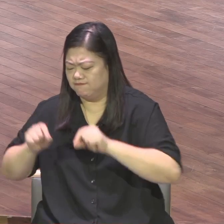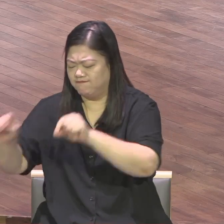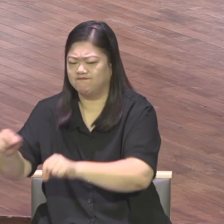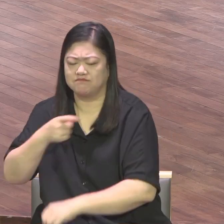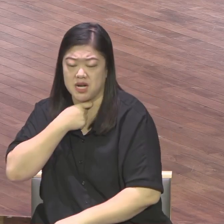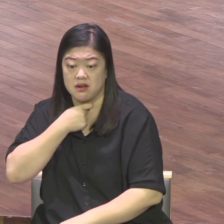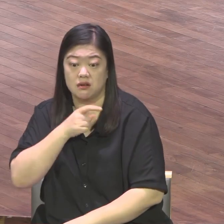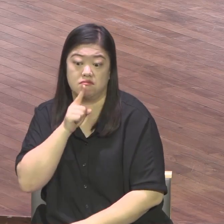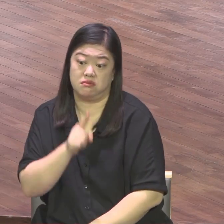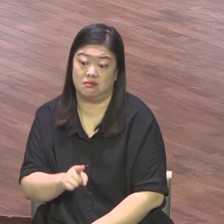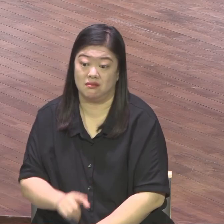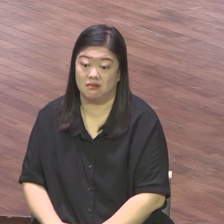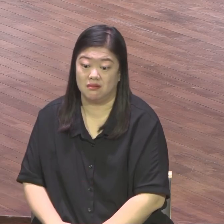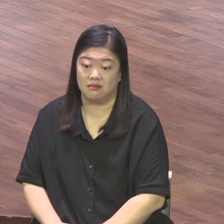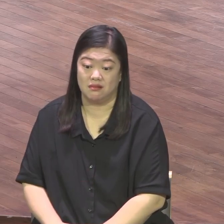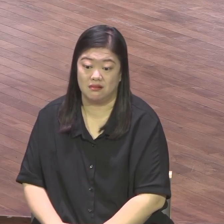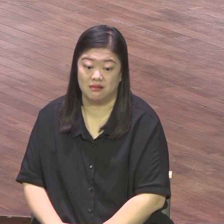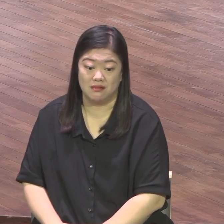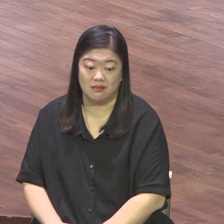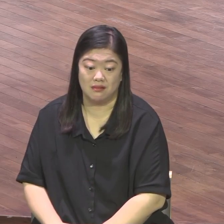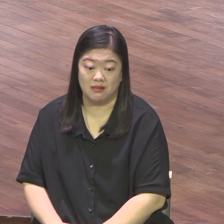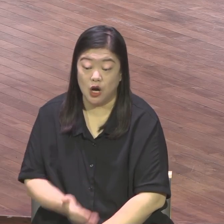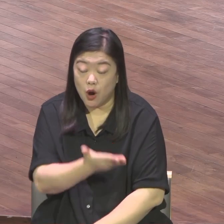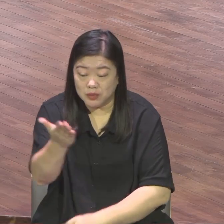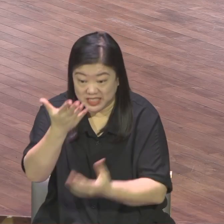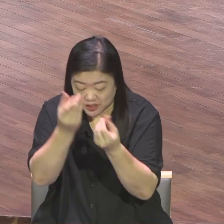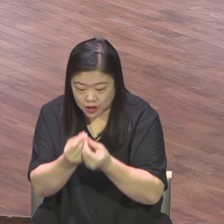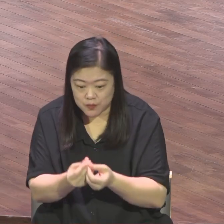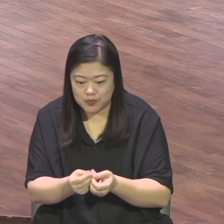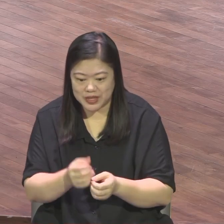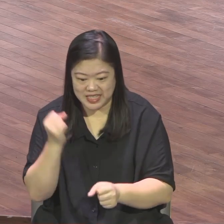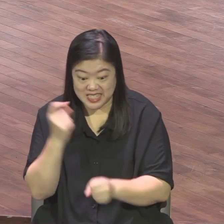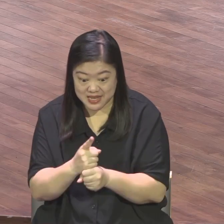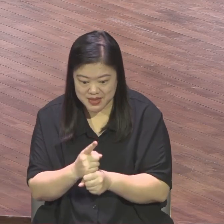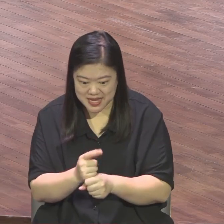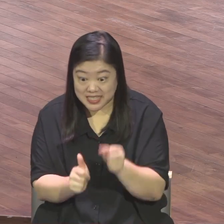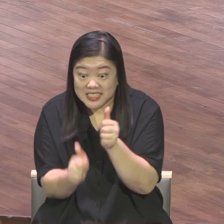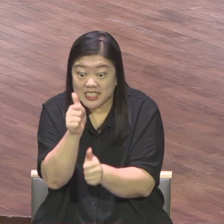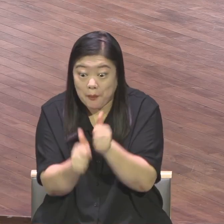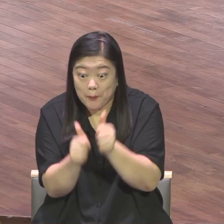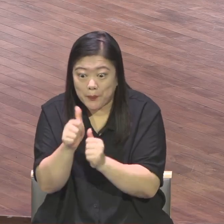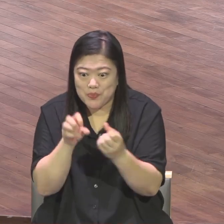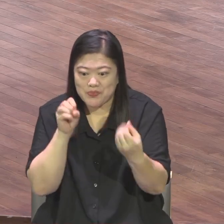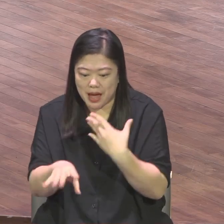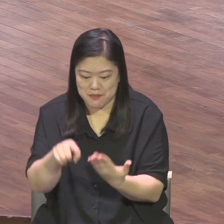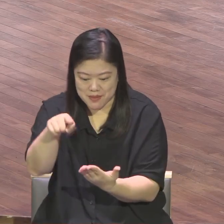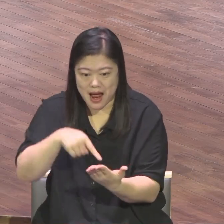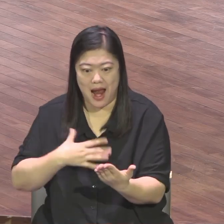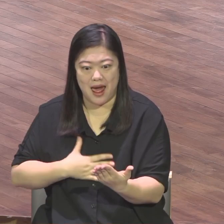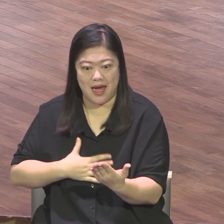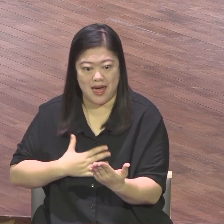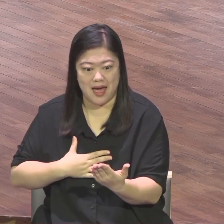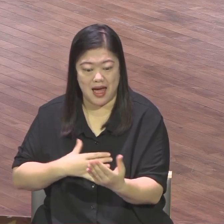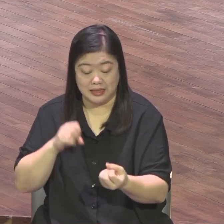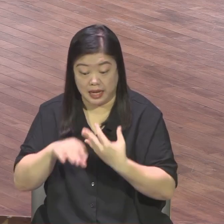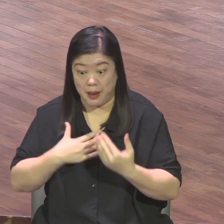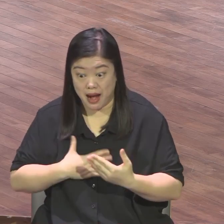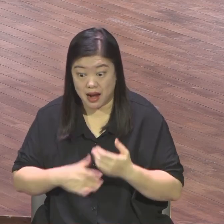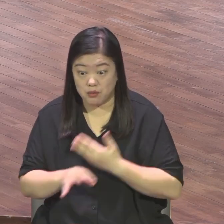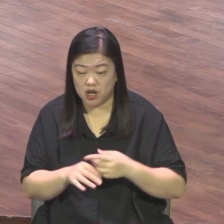났다는 거예요. 답 결론 난 사람은요 누가 무슨 말 한다고 무슨 일이 생긴다고 네가 내가 관심 없어요.